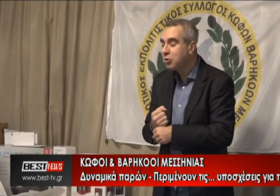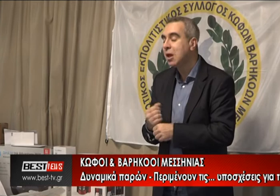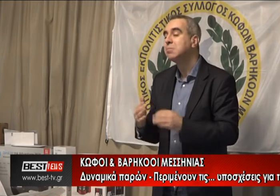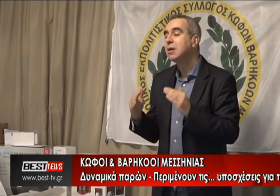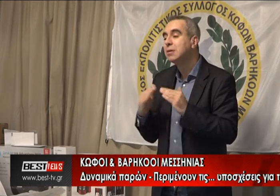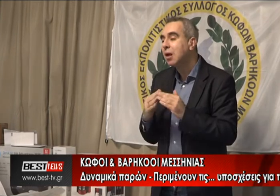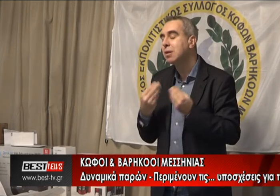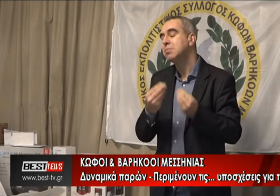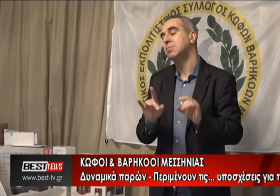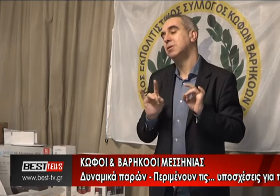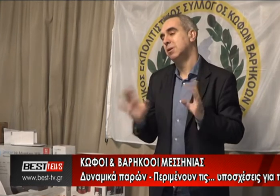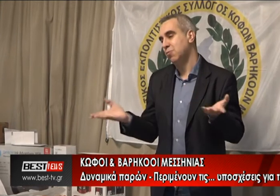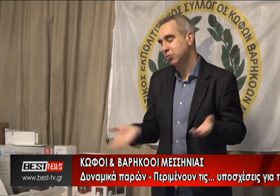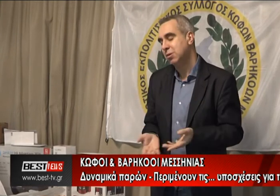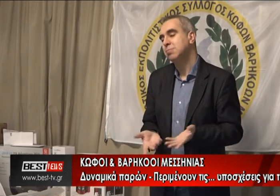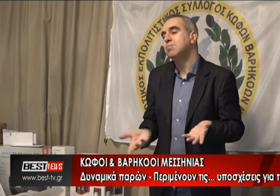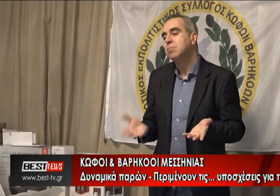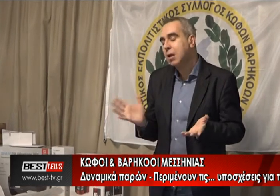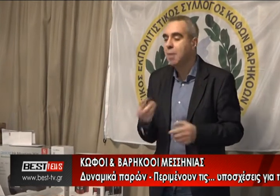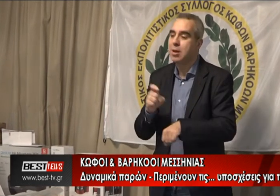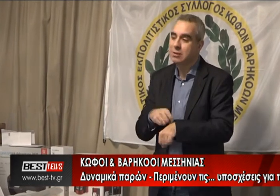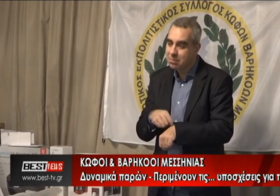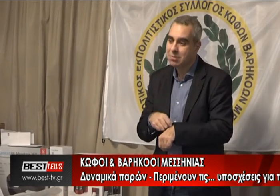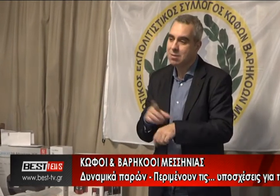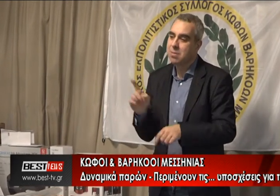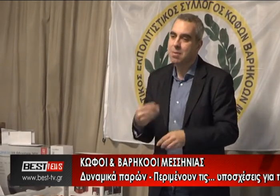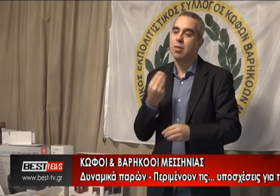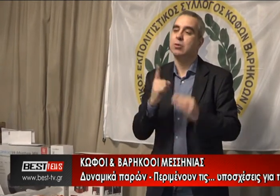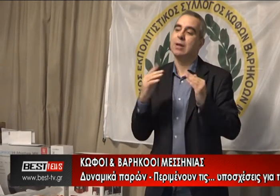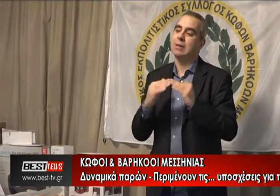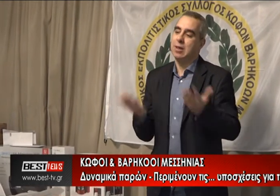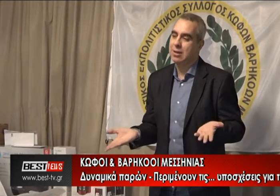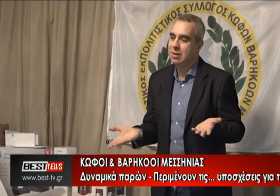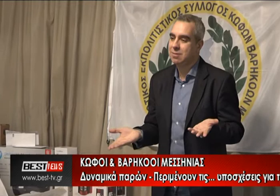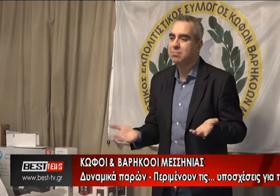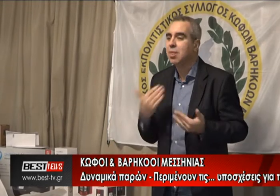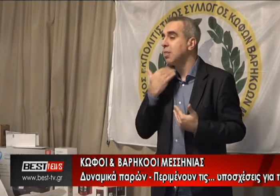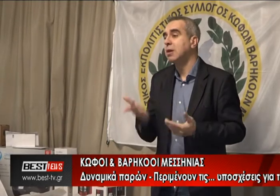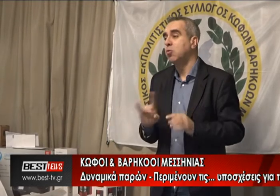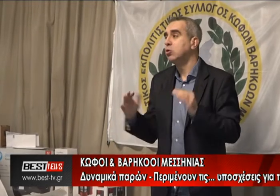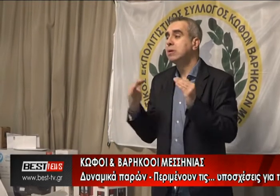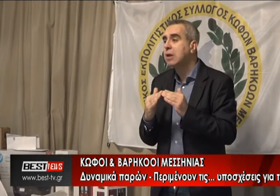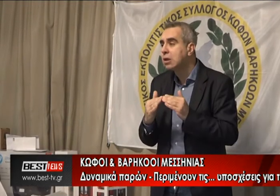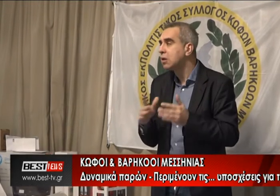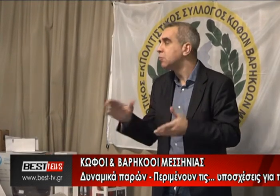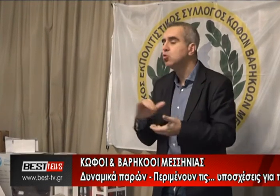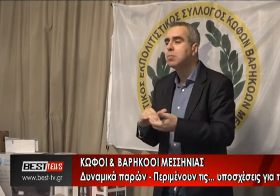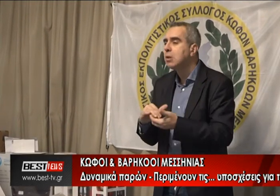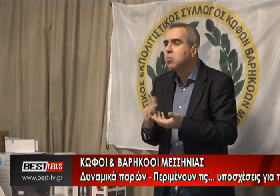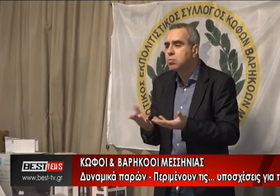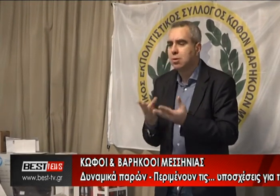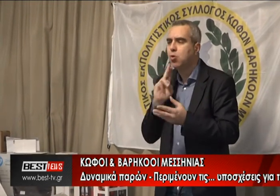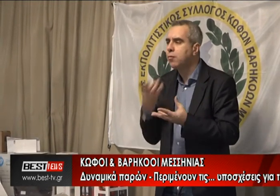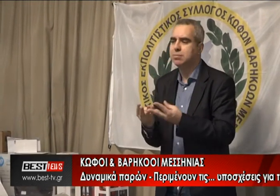σωματείο. Έχουν περάσει 5 χρόνια δυστυχώς. Ακόμα δεν έχει βρεθεί κάποια στέγη για το σωματείο. Ευχόμαστε να δοθεί